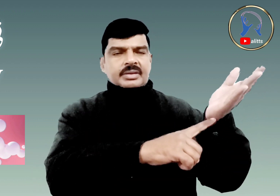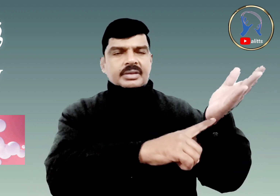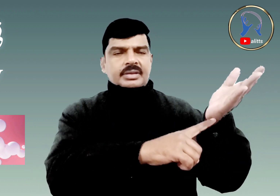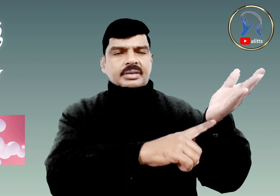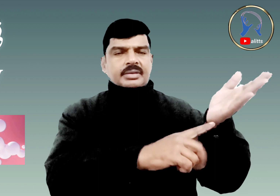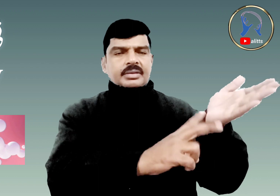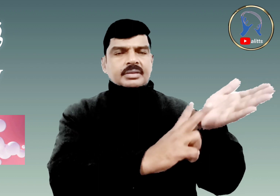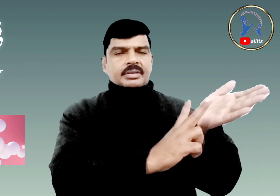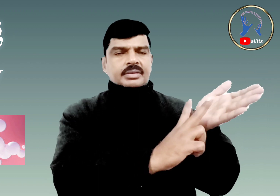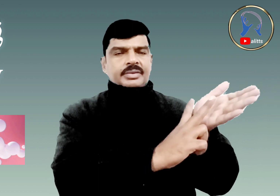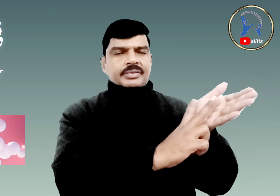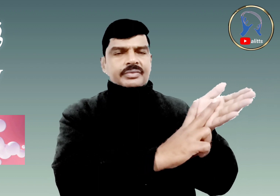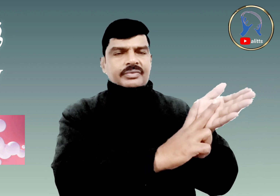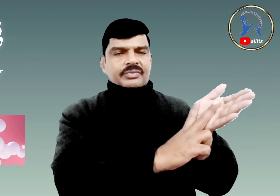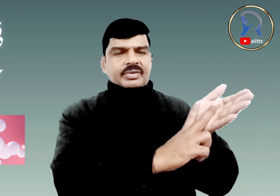टी वी